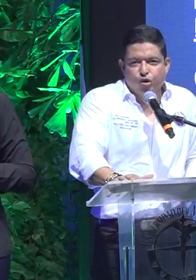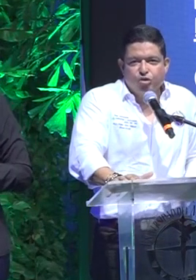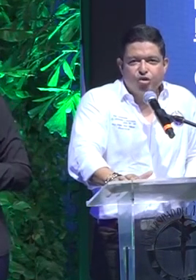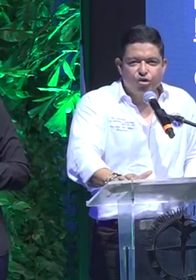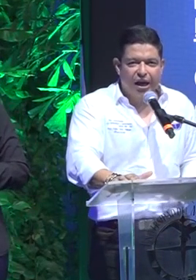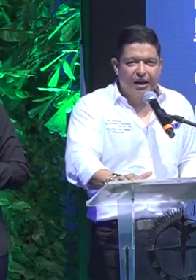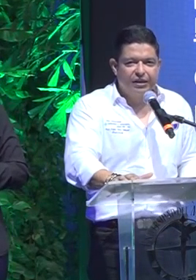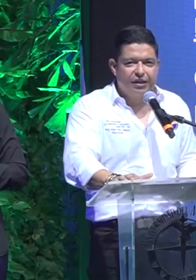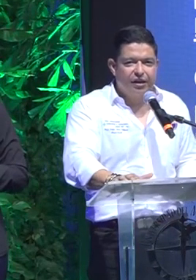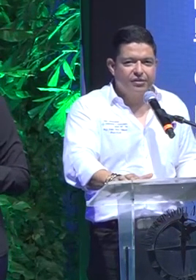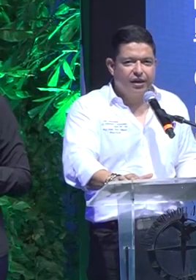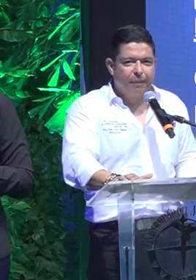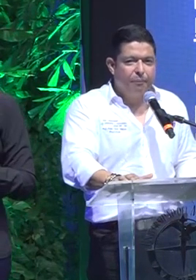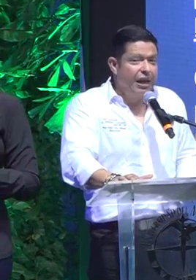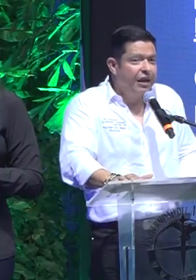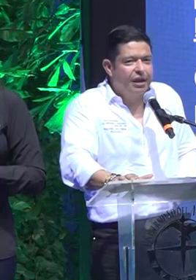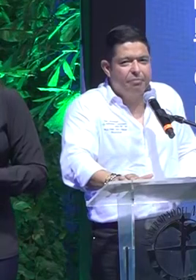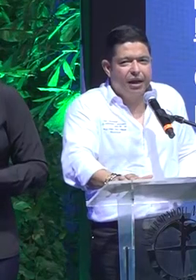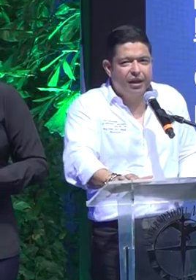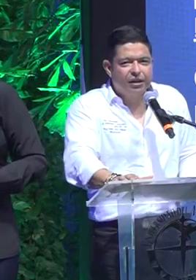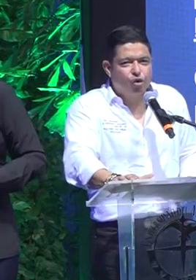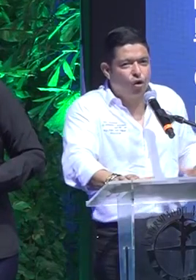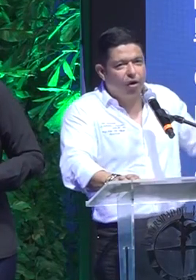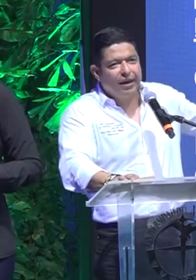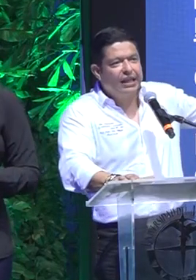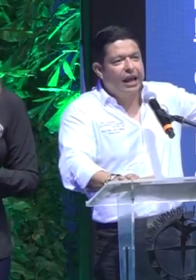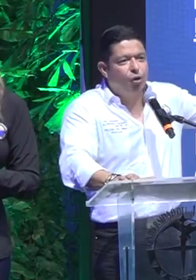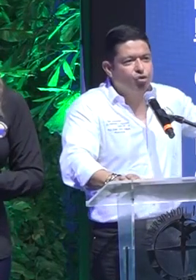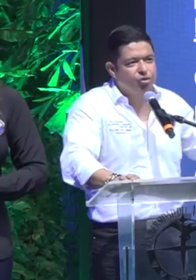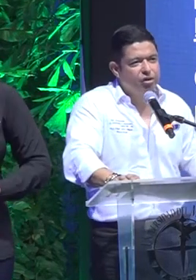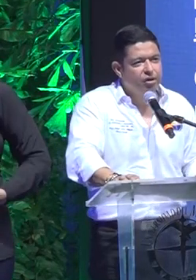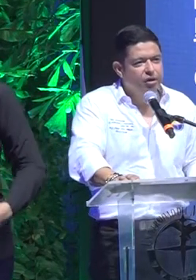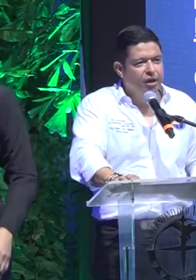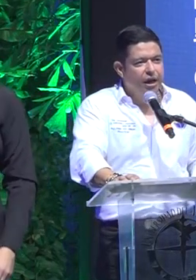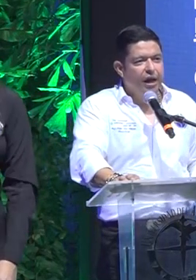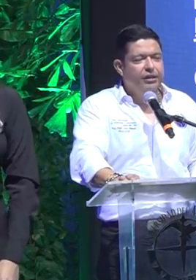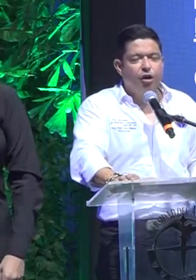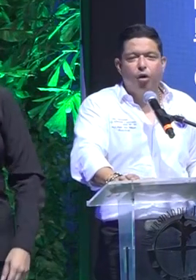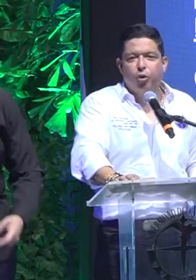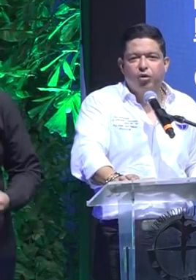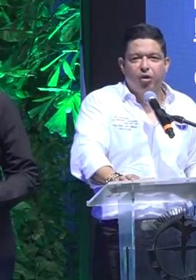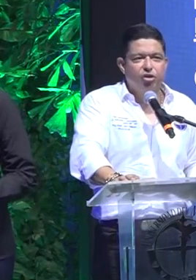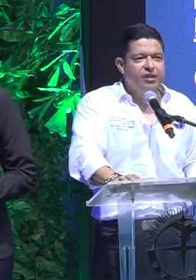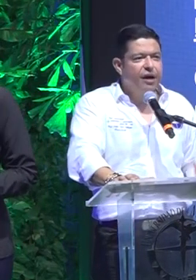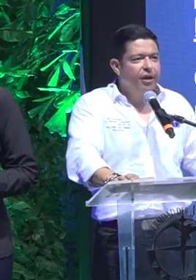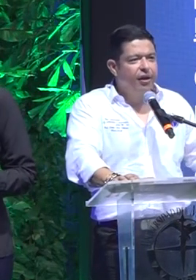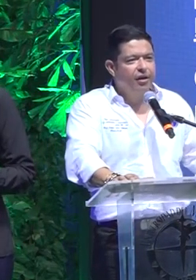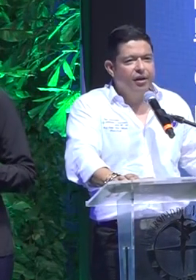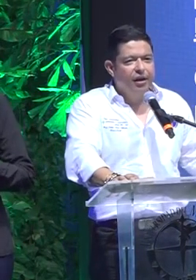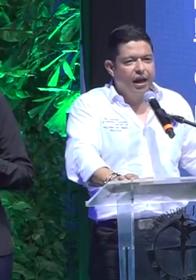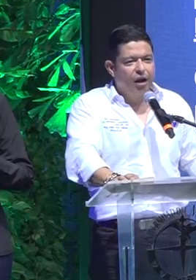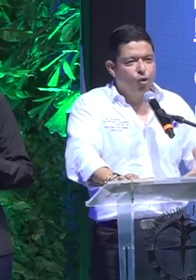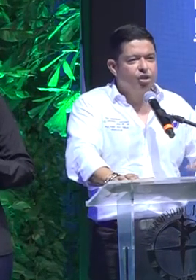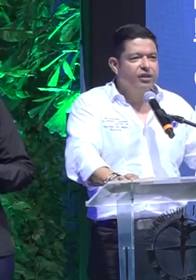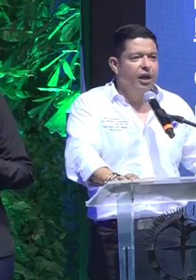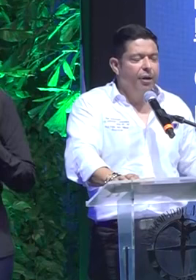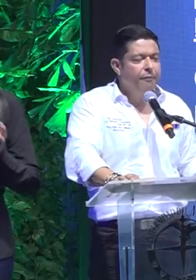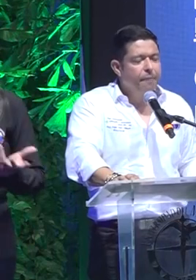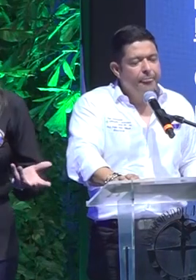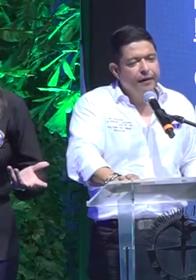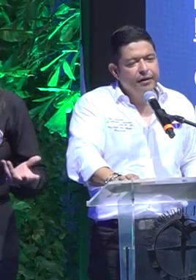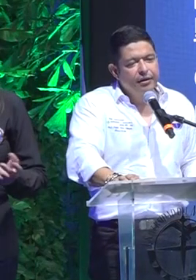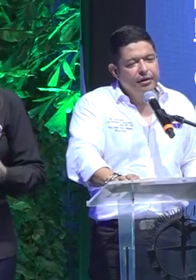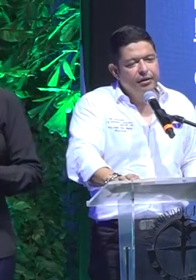tan costoso y son tan elitistas que miles de inmigrantes solo la ven de lejos. Quienes han tenido la oportunidad de conocer saben que el